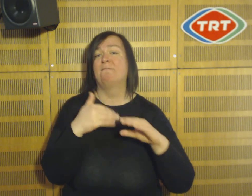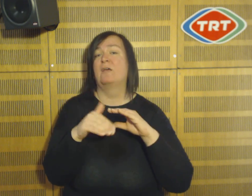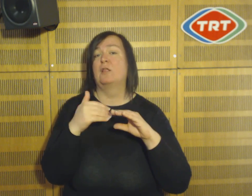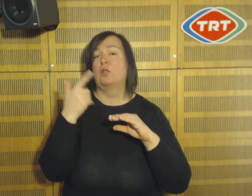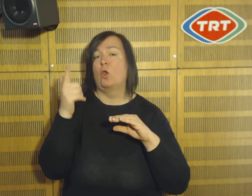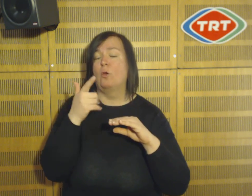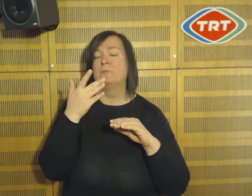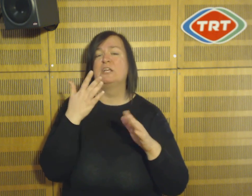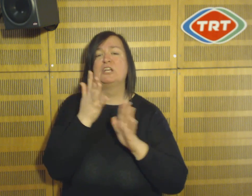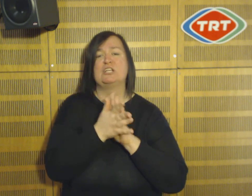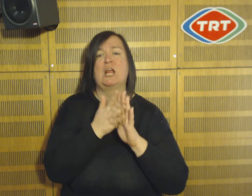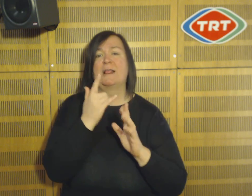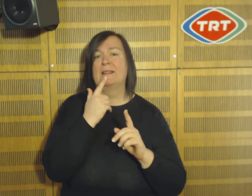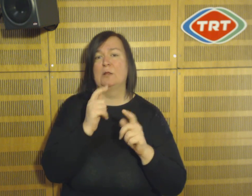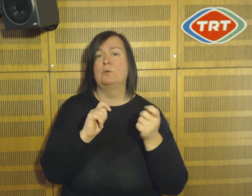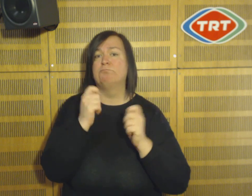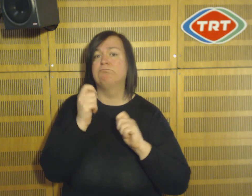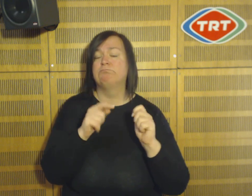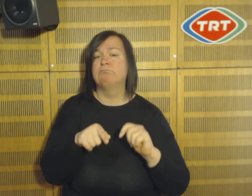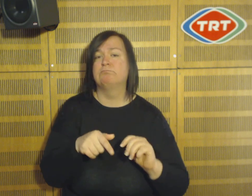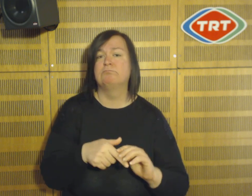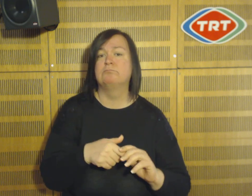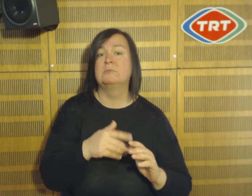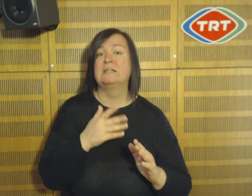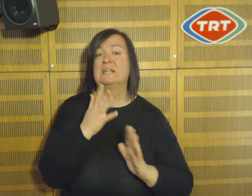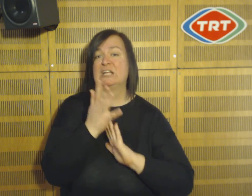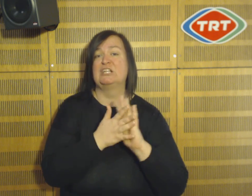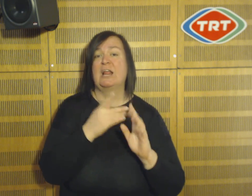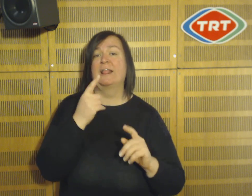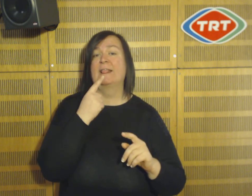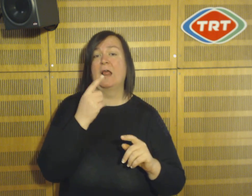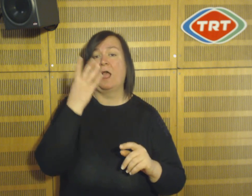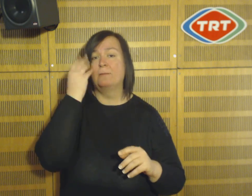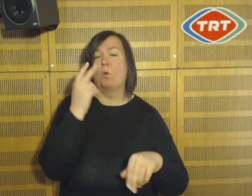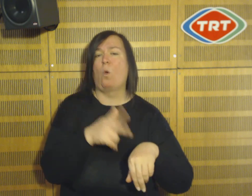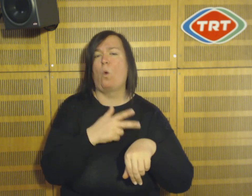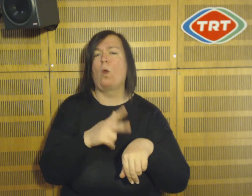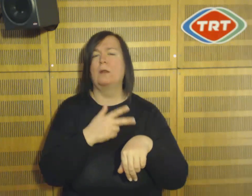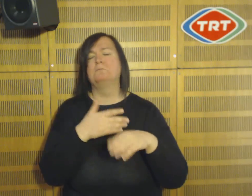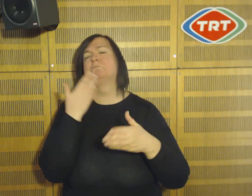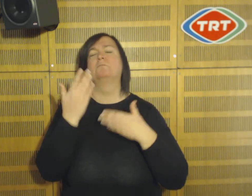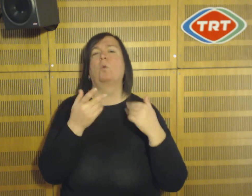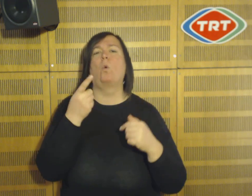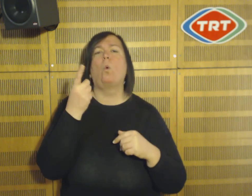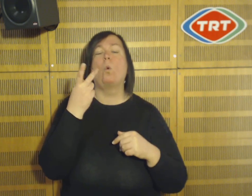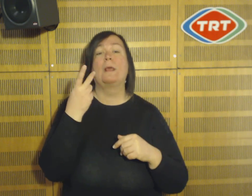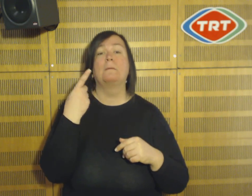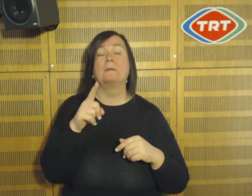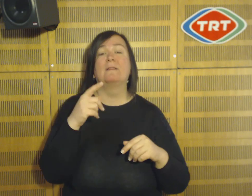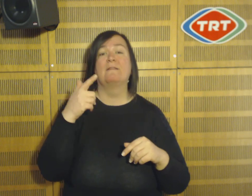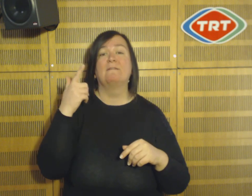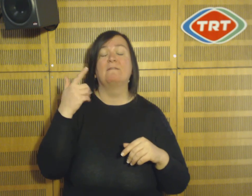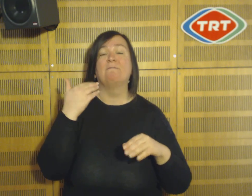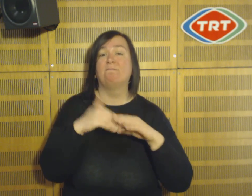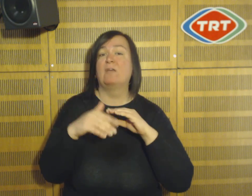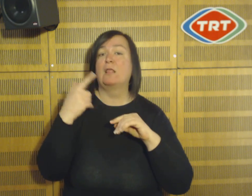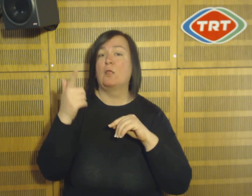işaret dili kullanımlar işaret dili anlamlarını ya da örneklerini bahseden Aslında 12.000 videodan oluşmakta Biz Bu